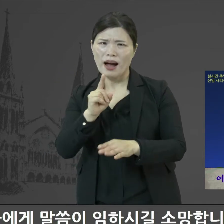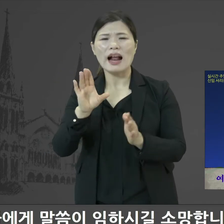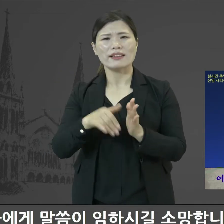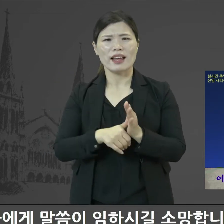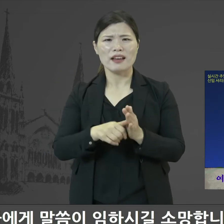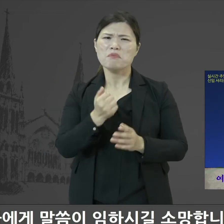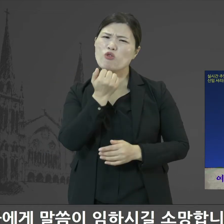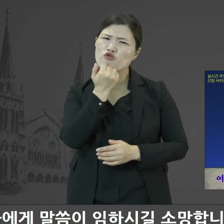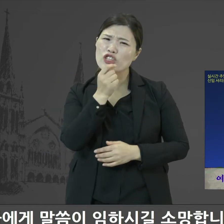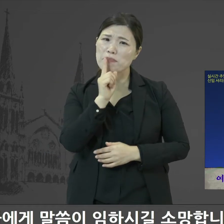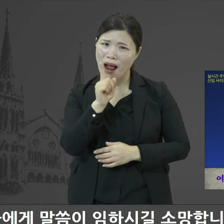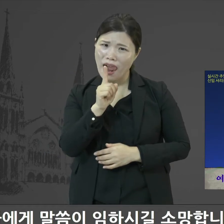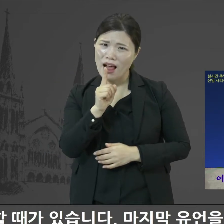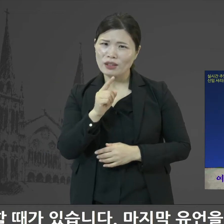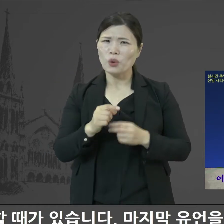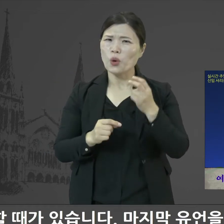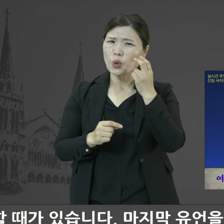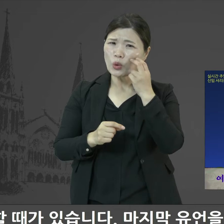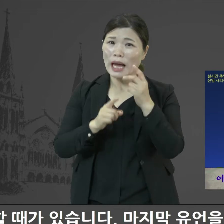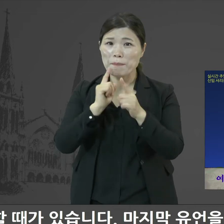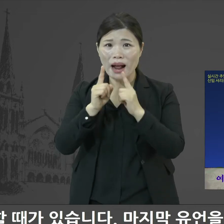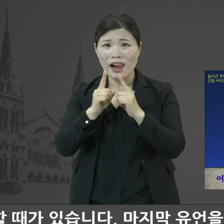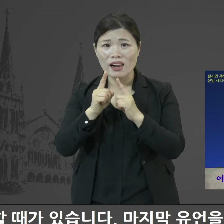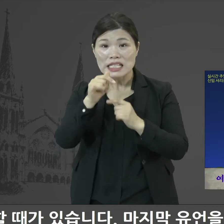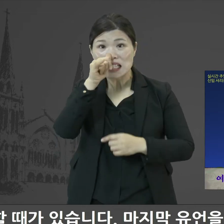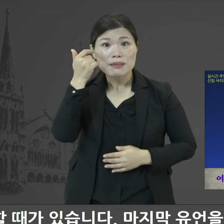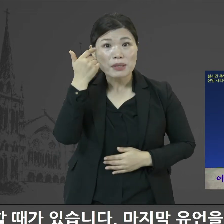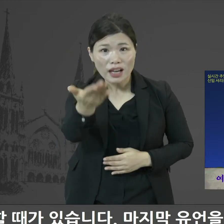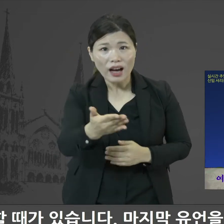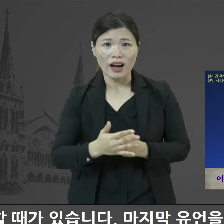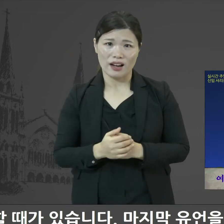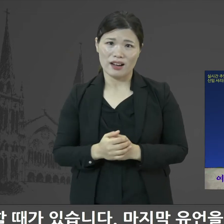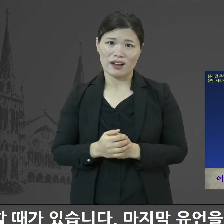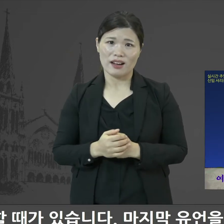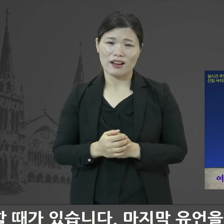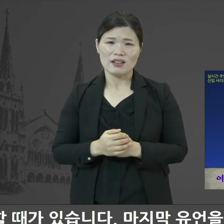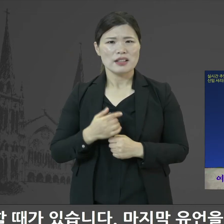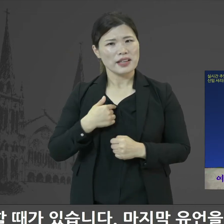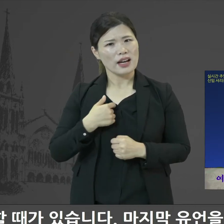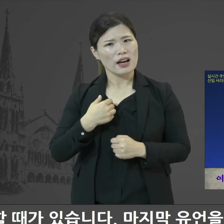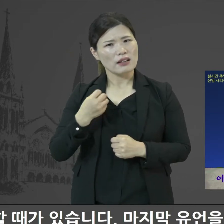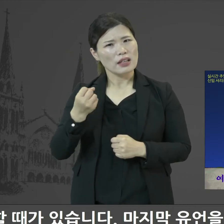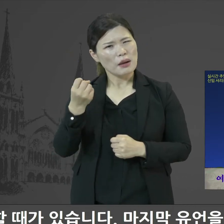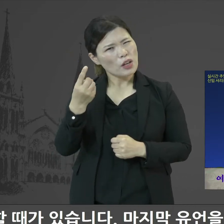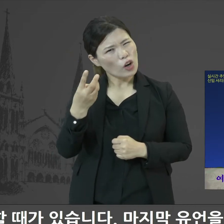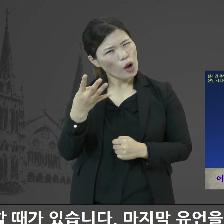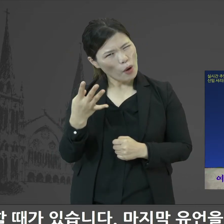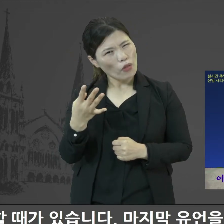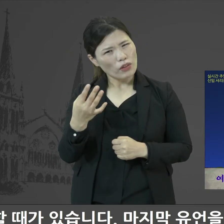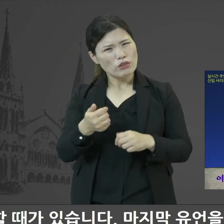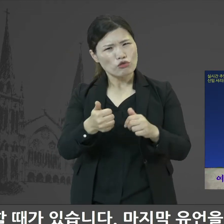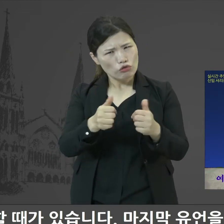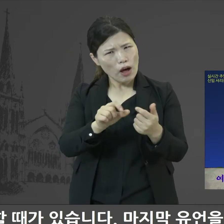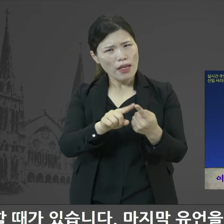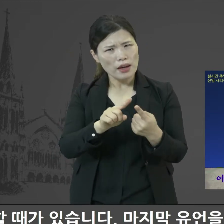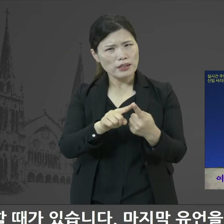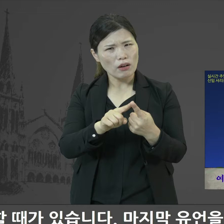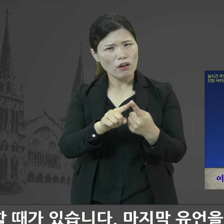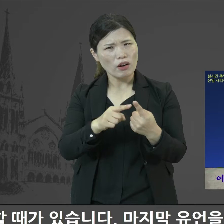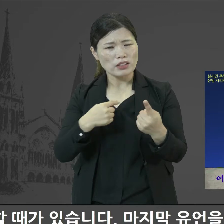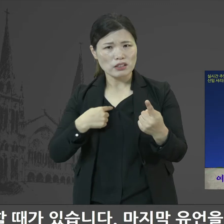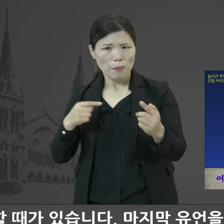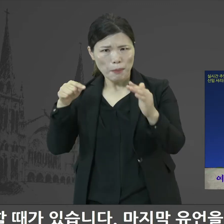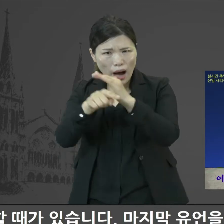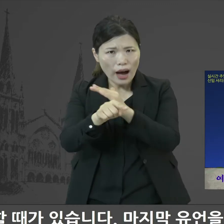한다거나 혹은 농담을 하는 경우가 있을까요, 없을까요? 전 여러 번 그런 경우를 했지만 한 번도 이런 경우는 본